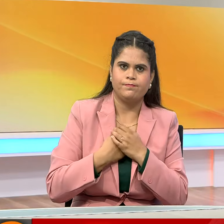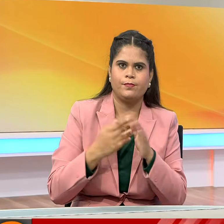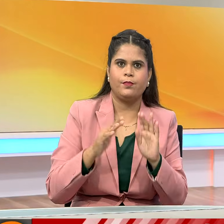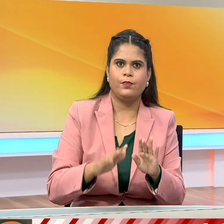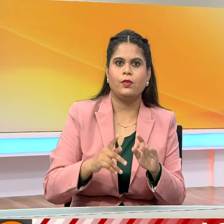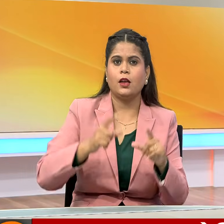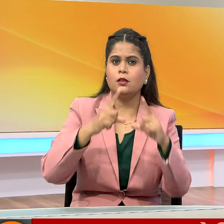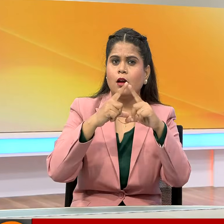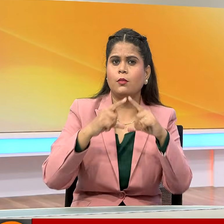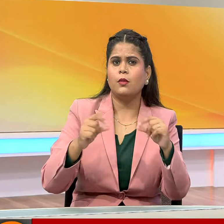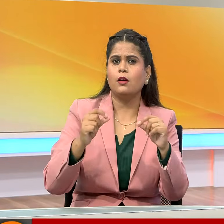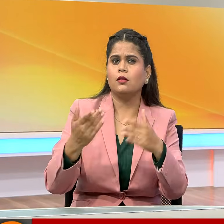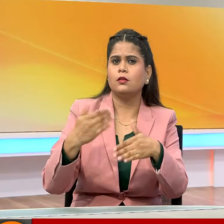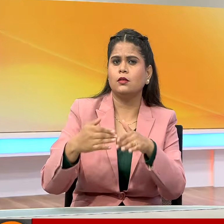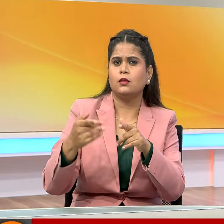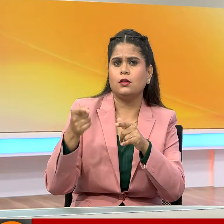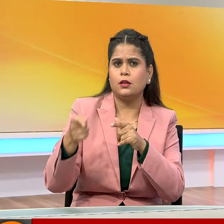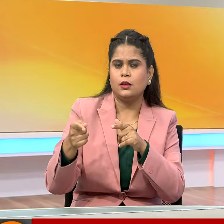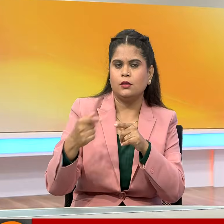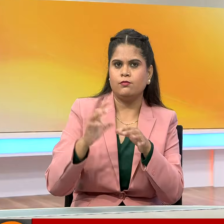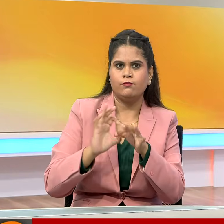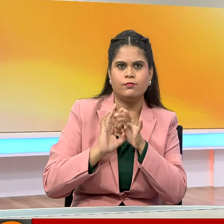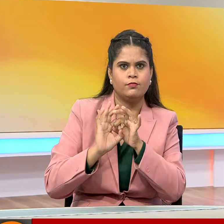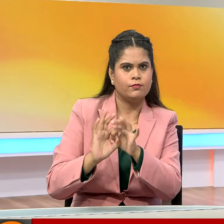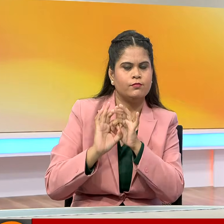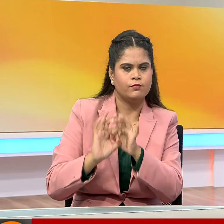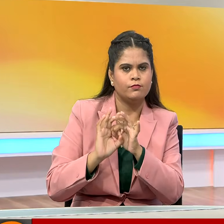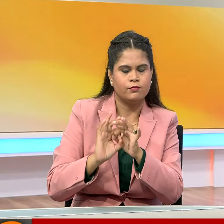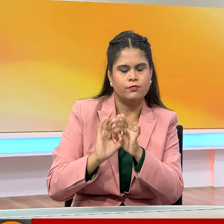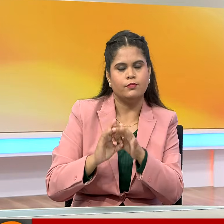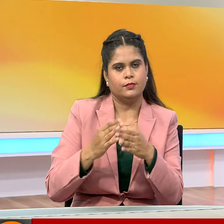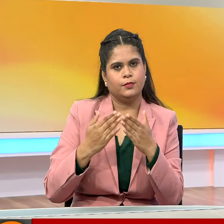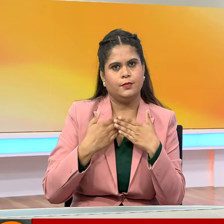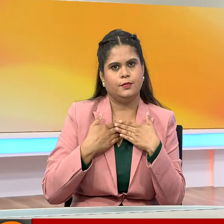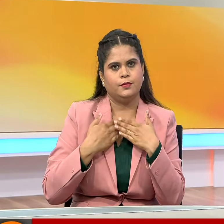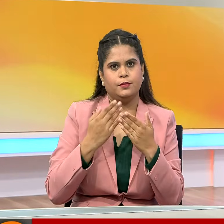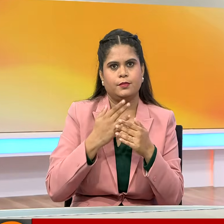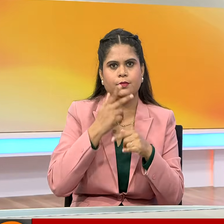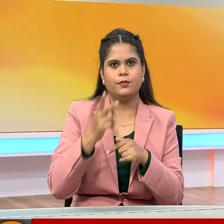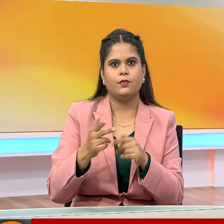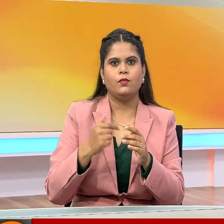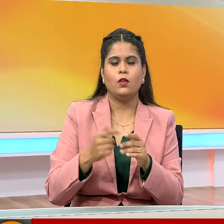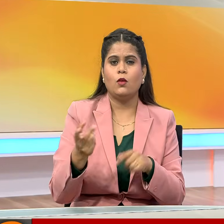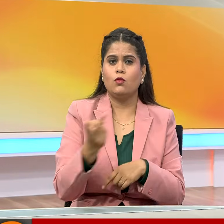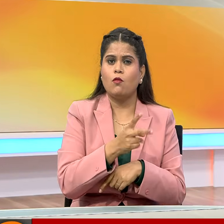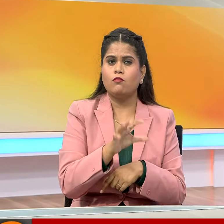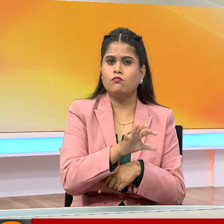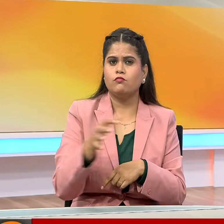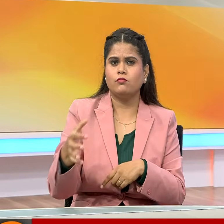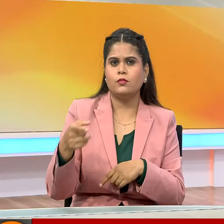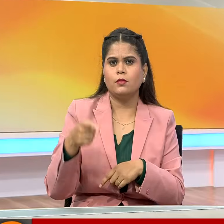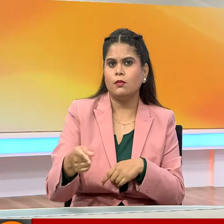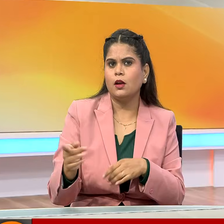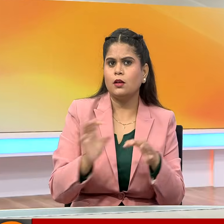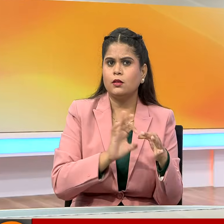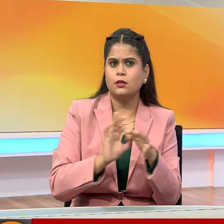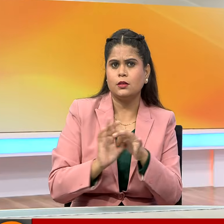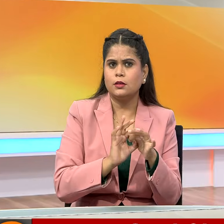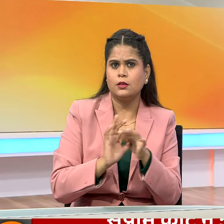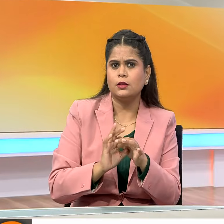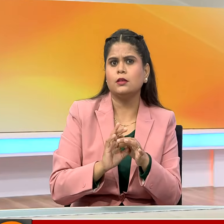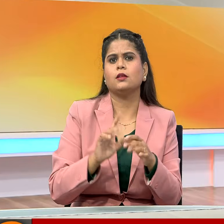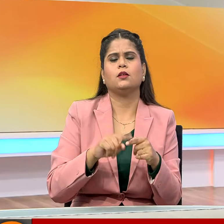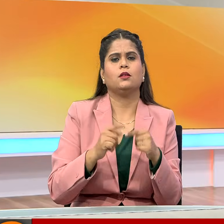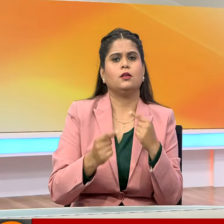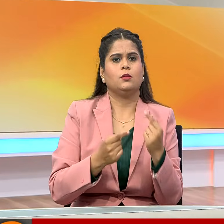और जापान के साथ एकजुटता की अभिव्यक्ति करता हूं। एक्सेलेंसी, हमारे दोनों देशों के संबंध साझे लोकतांत्रिक